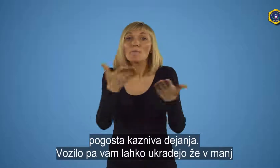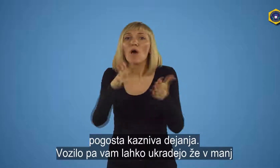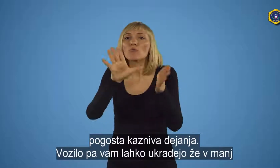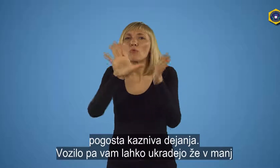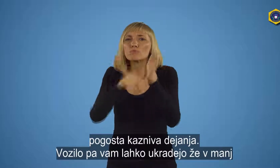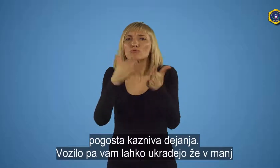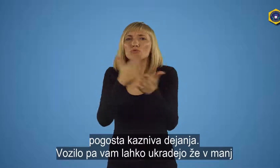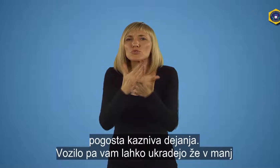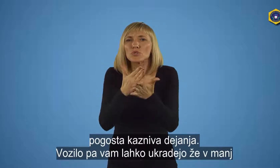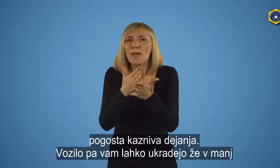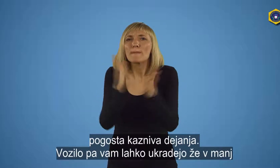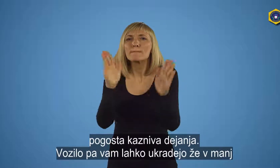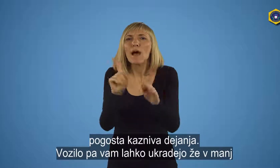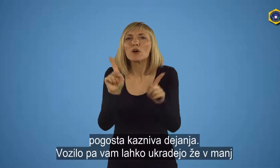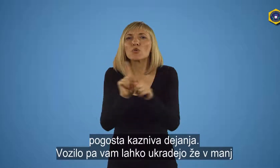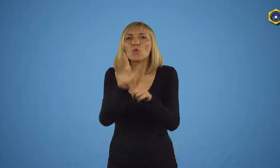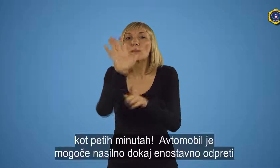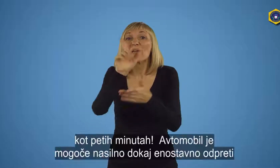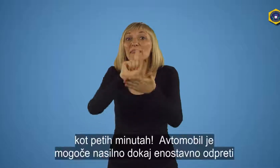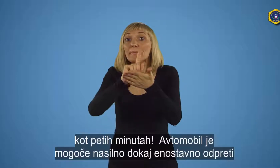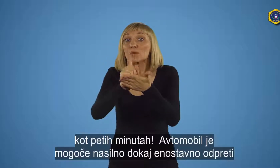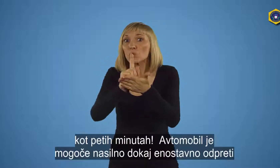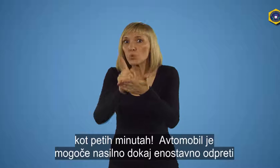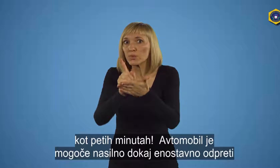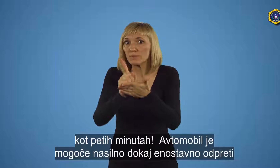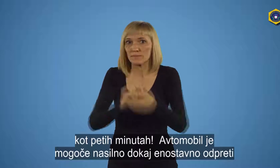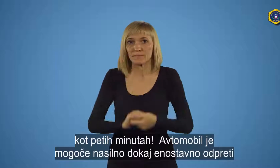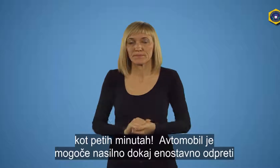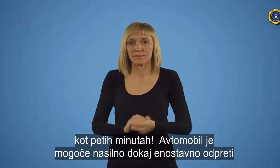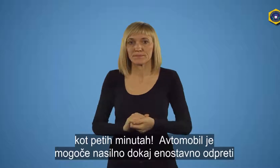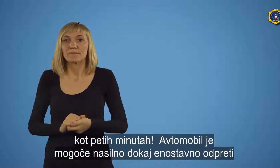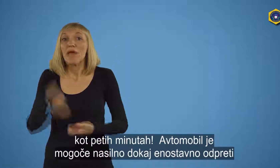Vozilo pa vam lahko ukradejo že v manj kot 5 minutah.